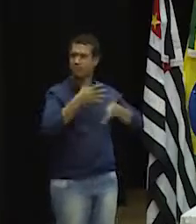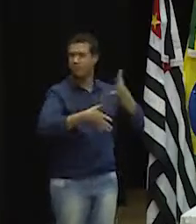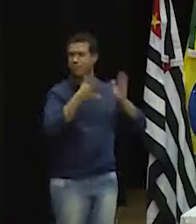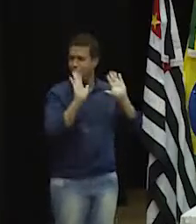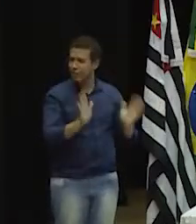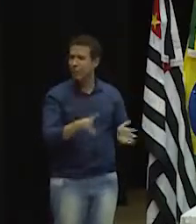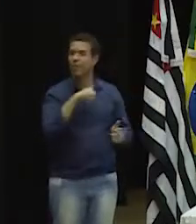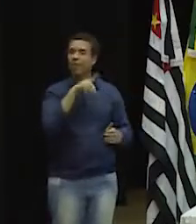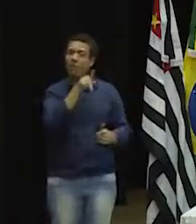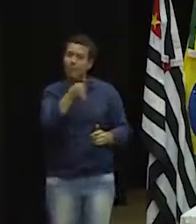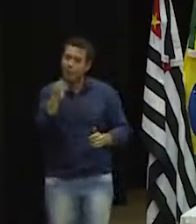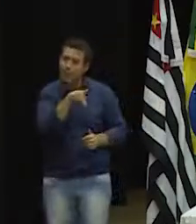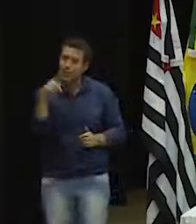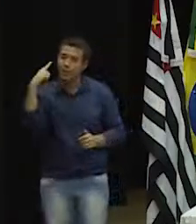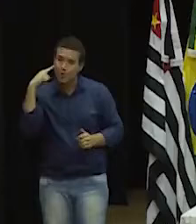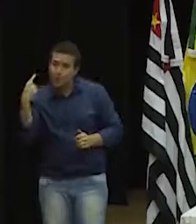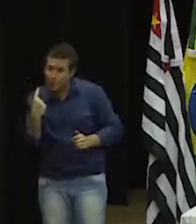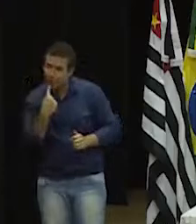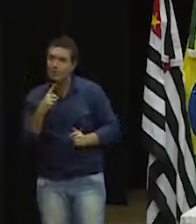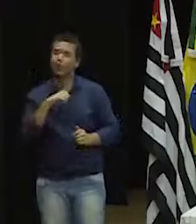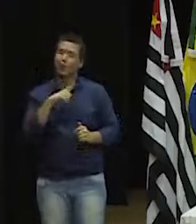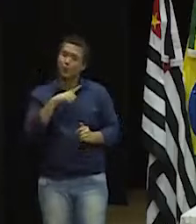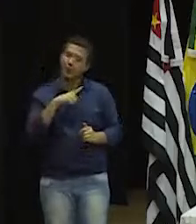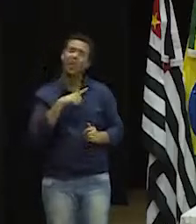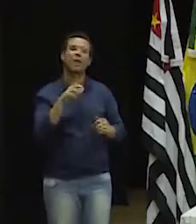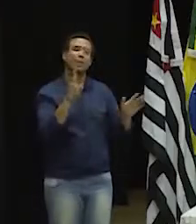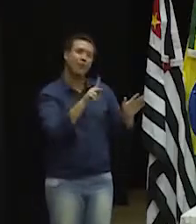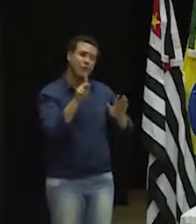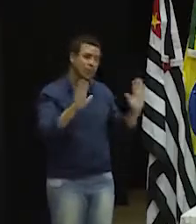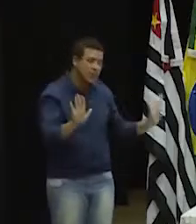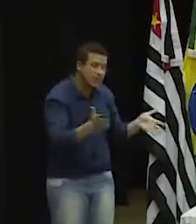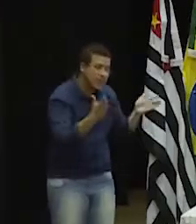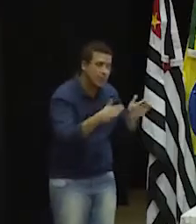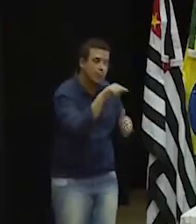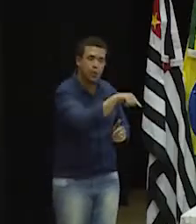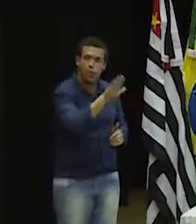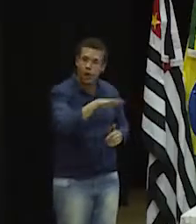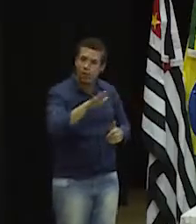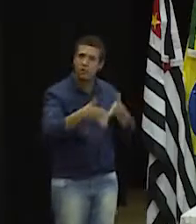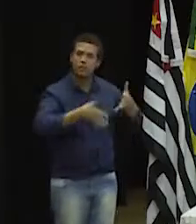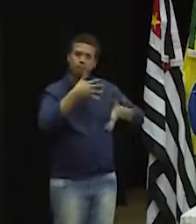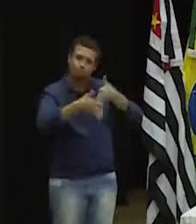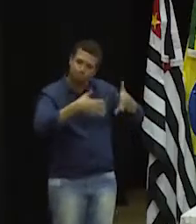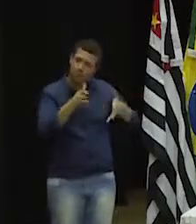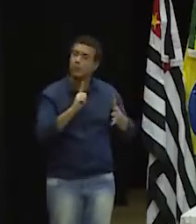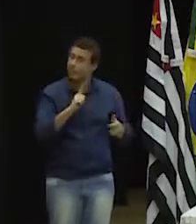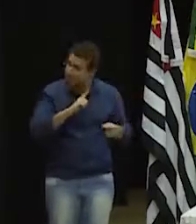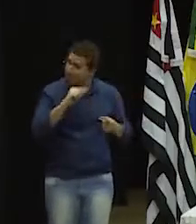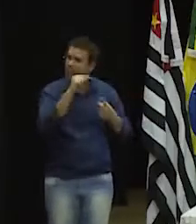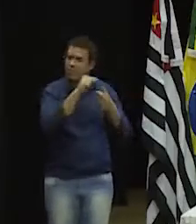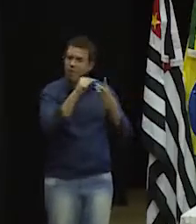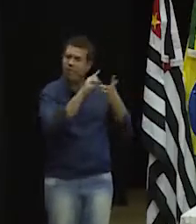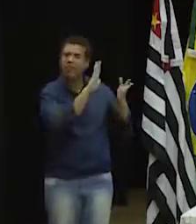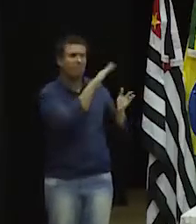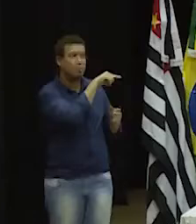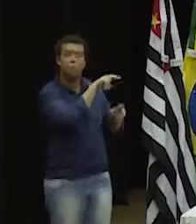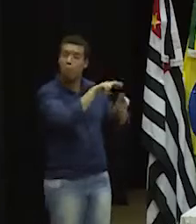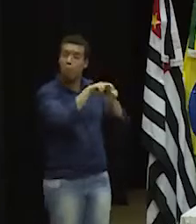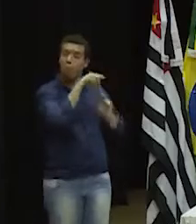uma apropriação significativa da língua de sinais, tinham contato com professores surdos e,